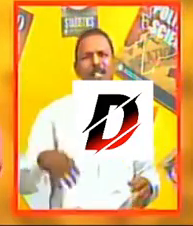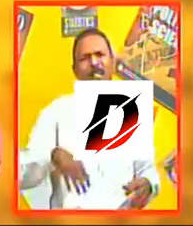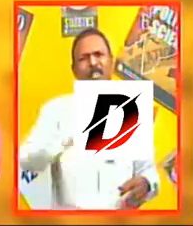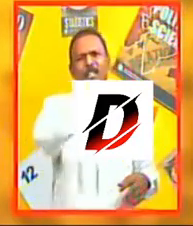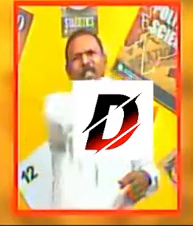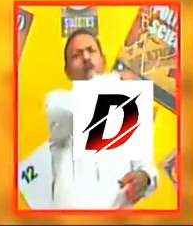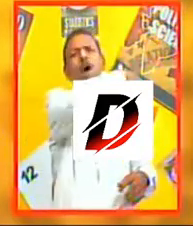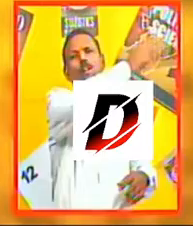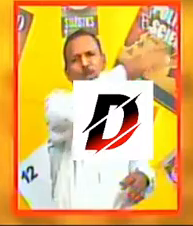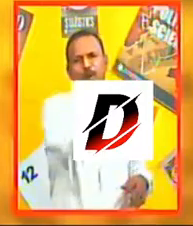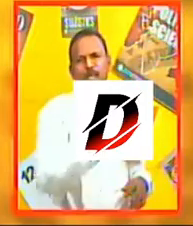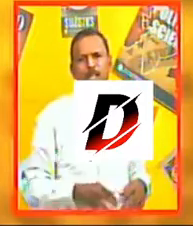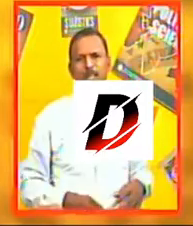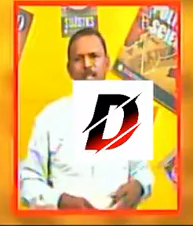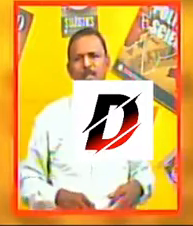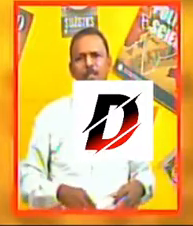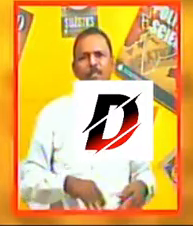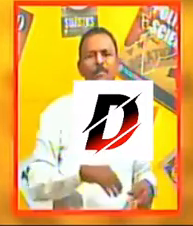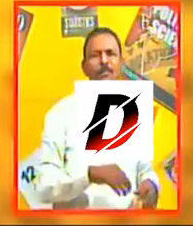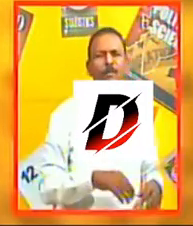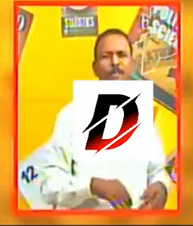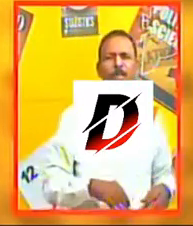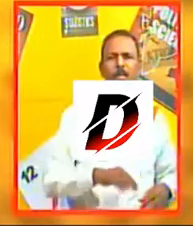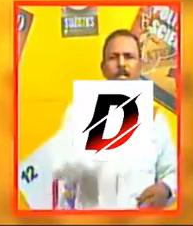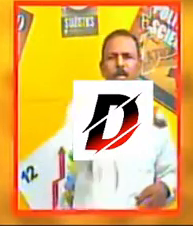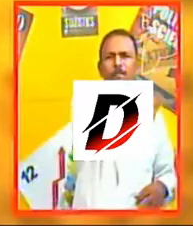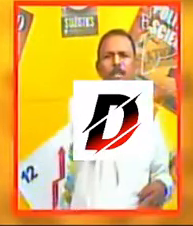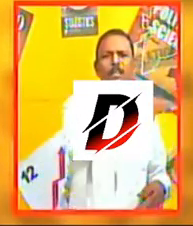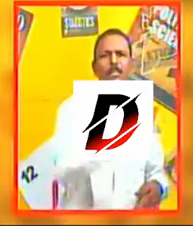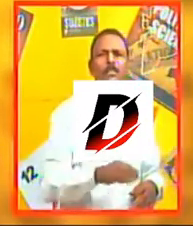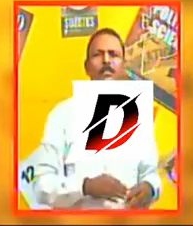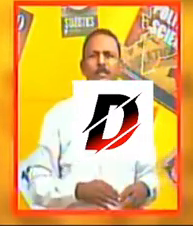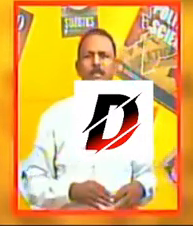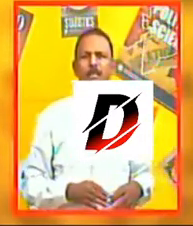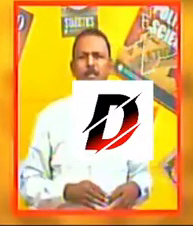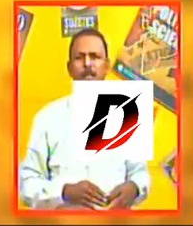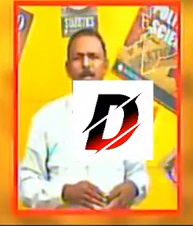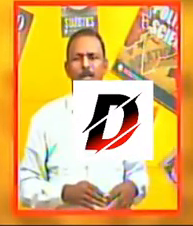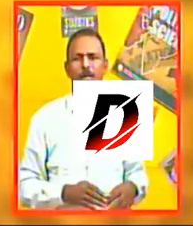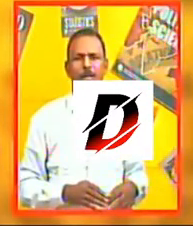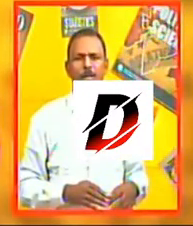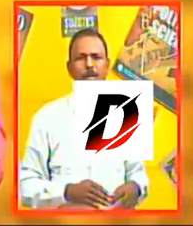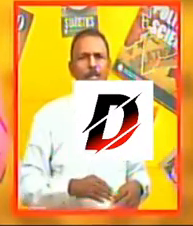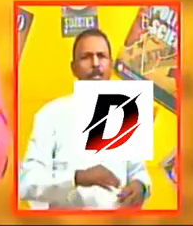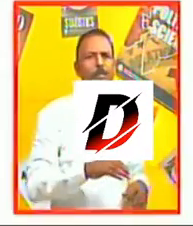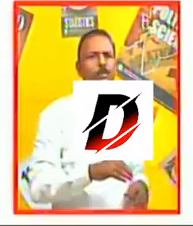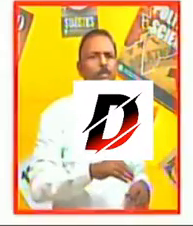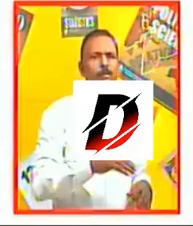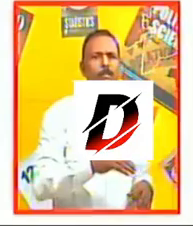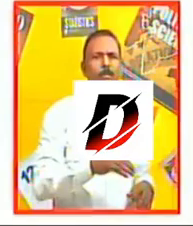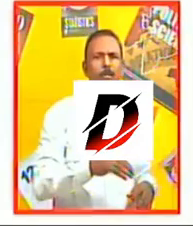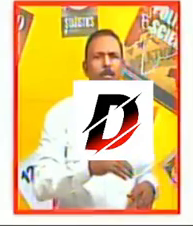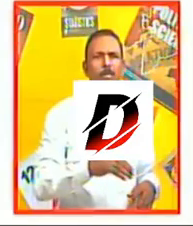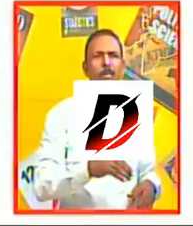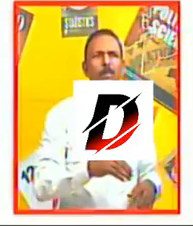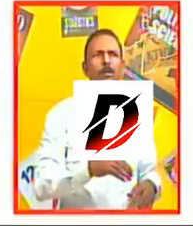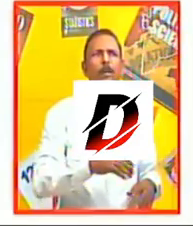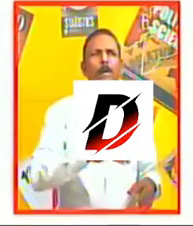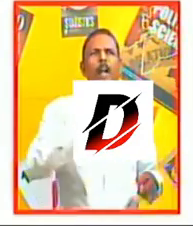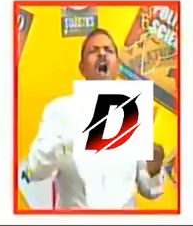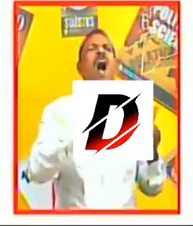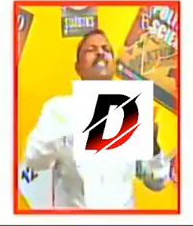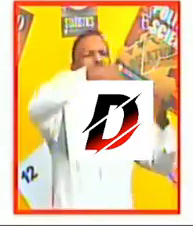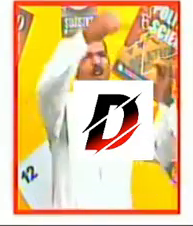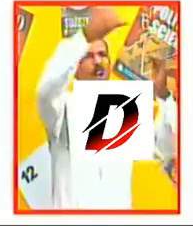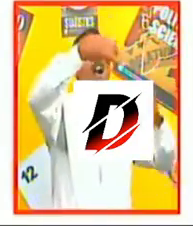இந்தியாவுடைய பார்டர்ல நேபாளத்தோட எல்லையில பார்த்தோம்னா மிகப்பெரிய ஒரு மலை இருக்கு. அந்த மலை என்ன பண்ணுச்சுங்க, மத்திய ஆசியாவிலிருந்து ஒரு